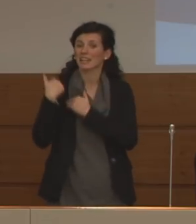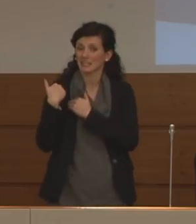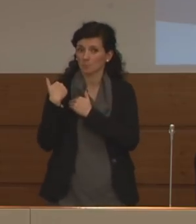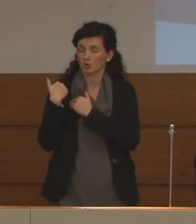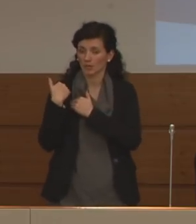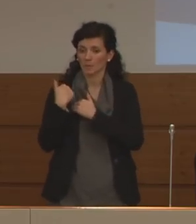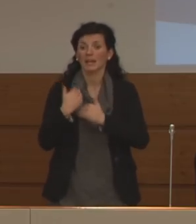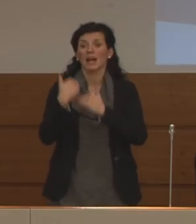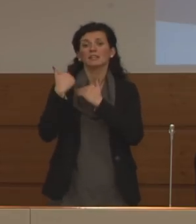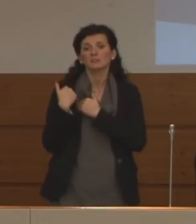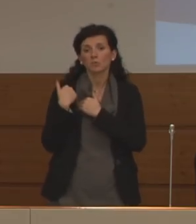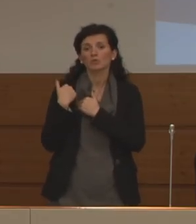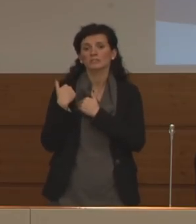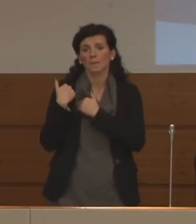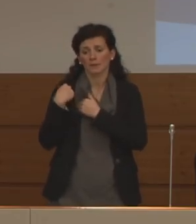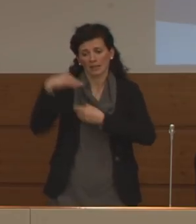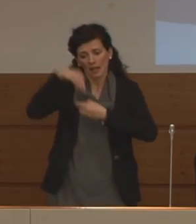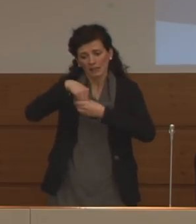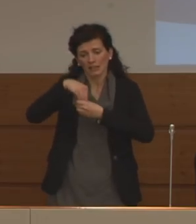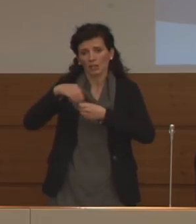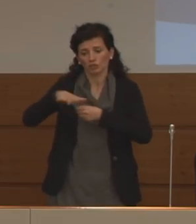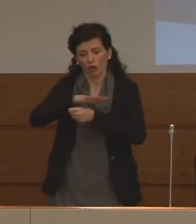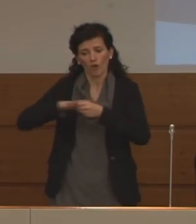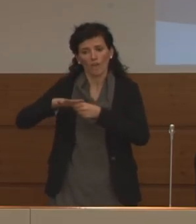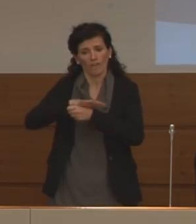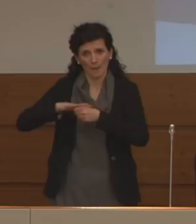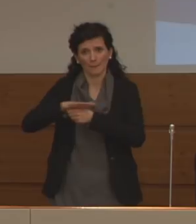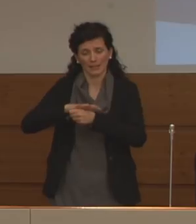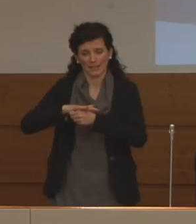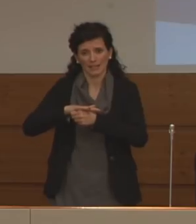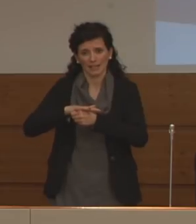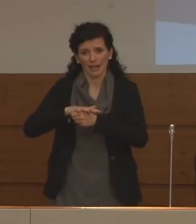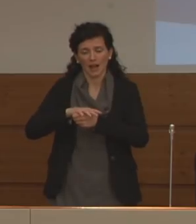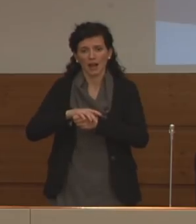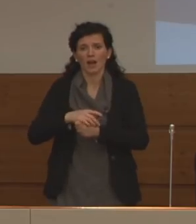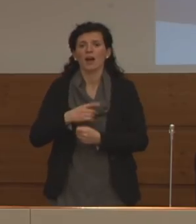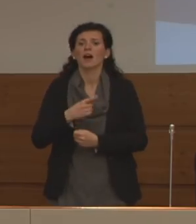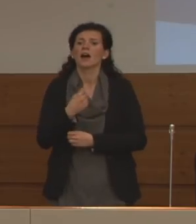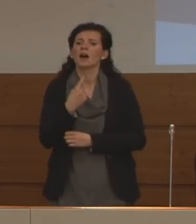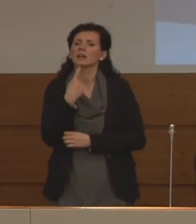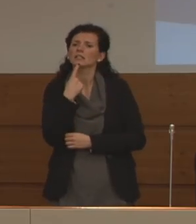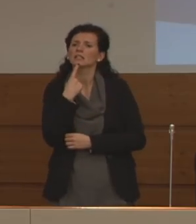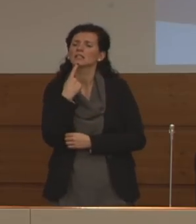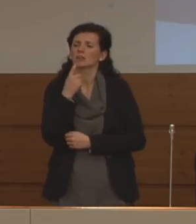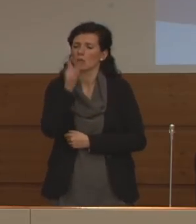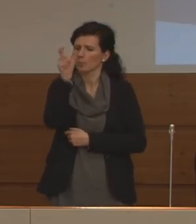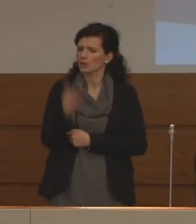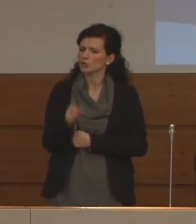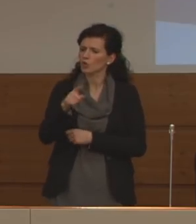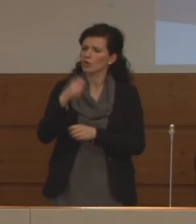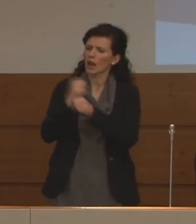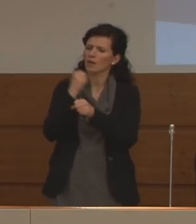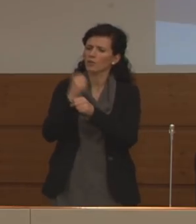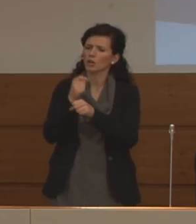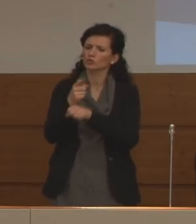familiare il lavoratore che da domani mattina non